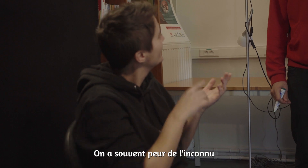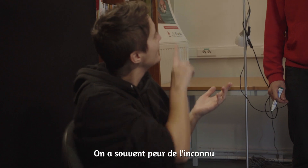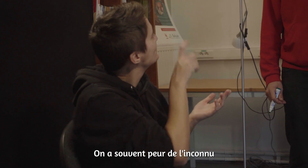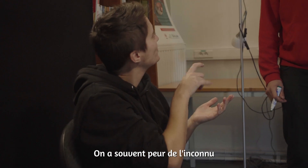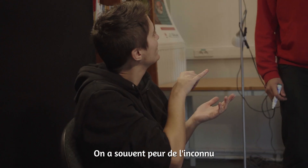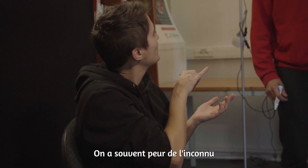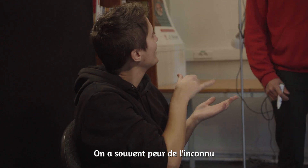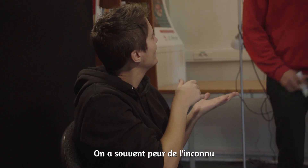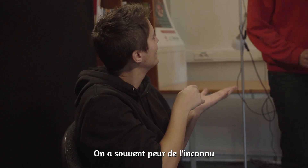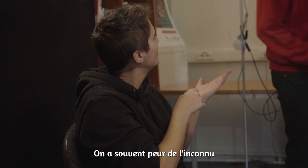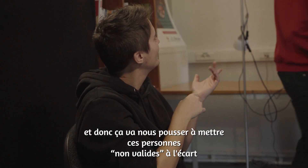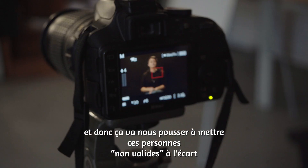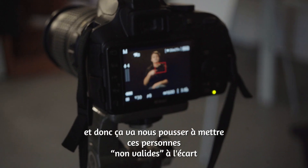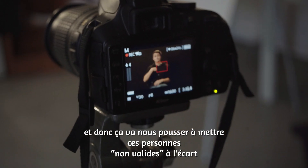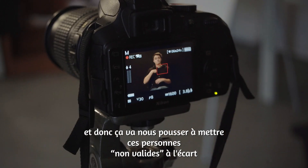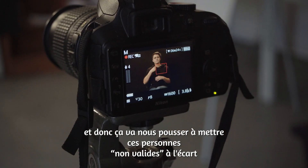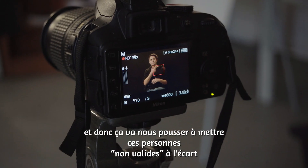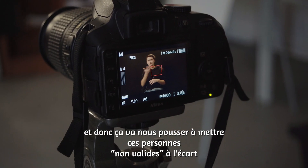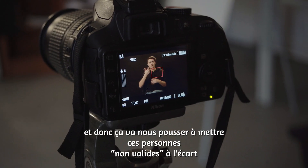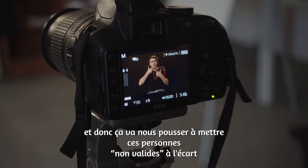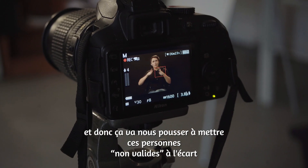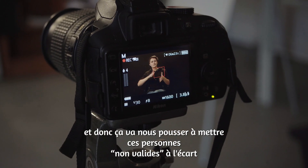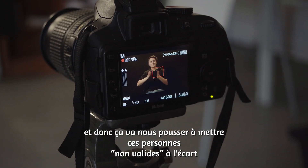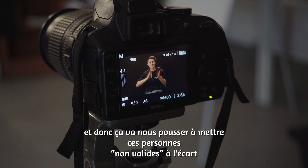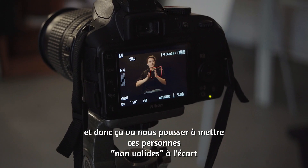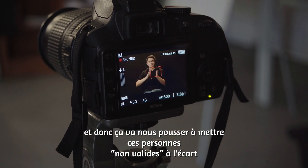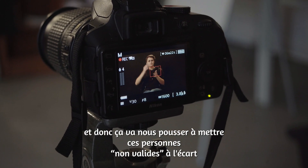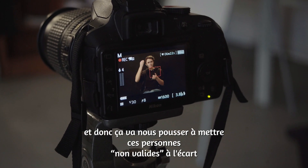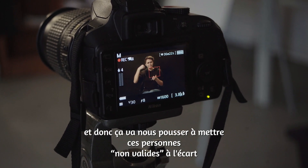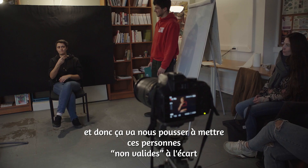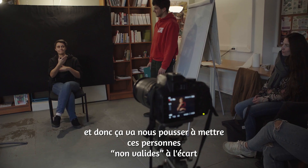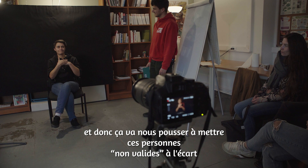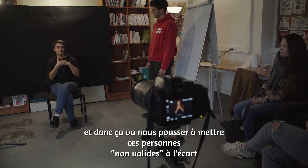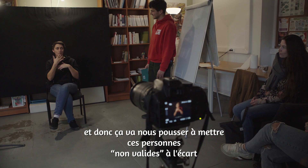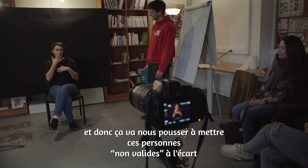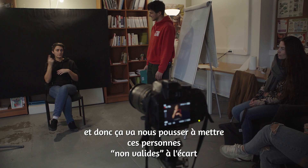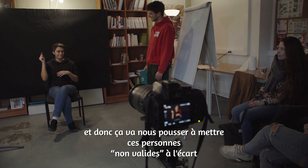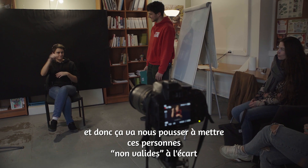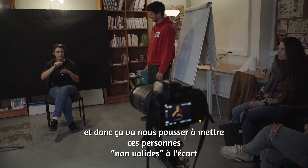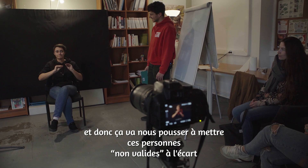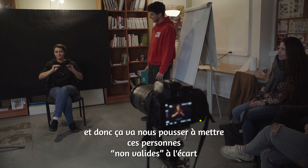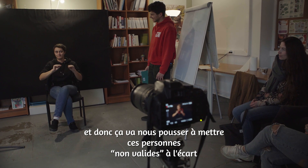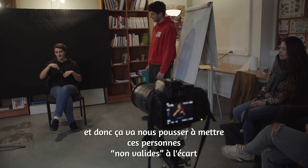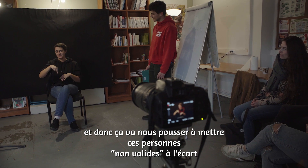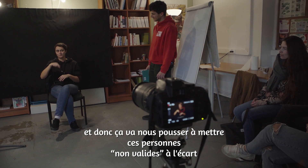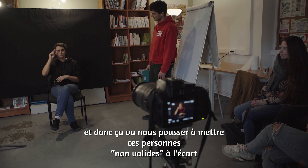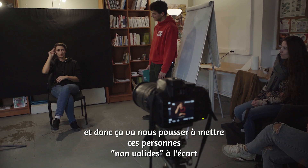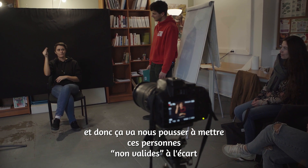donc ça va nous pousser à mettre ces personnes non valides à l'écart. Et donc